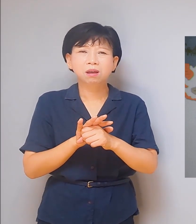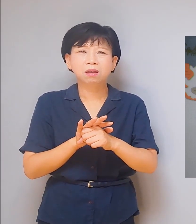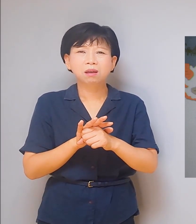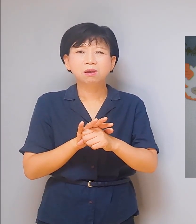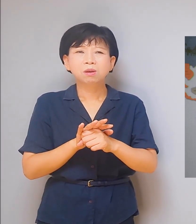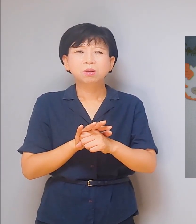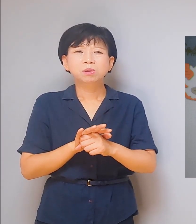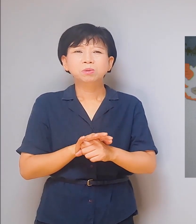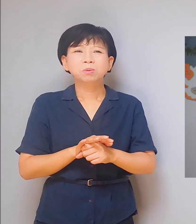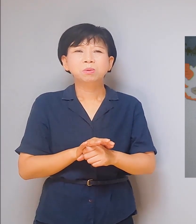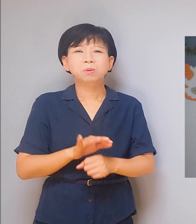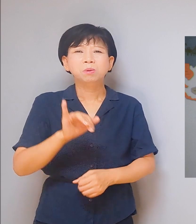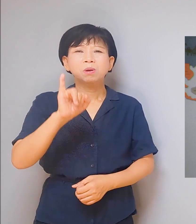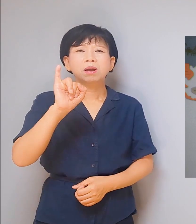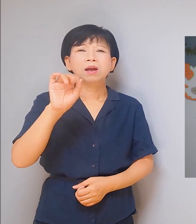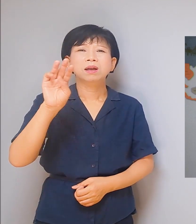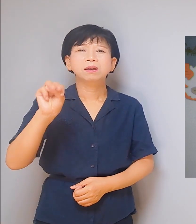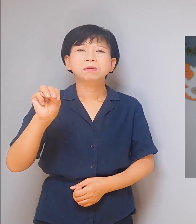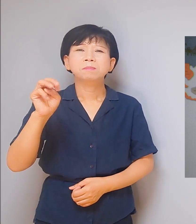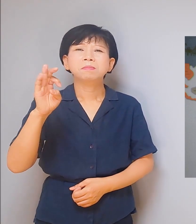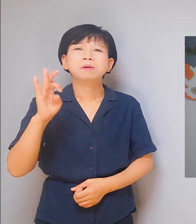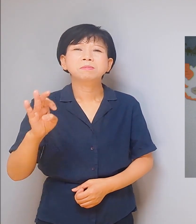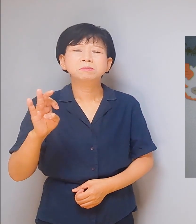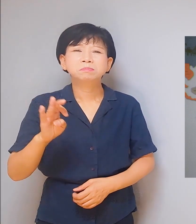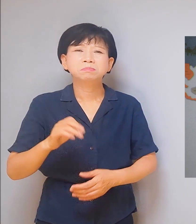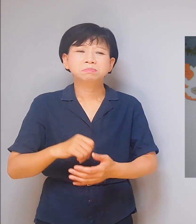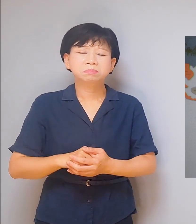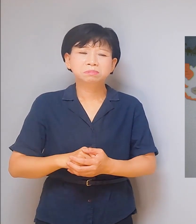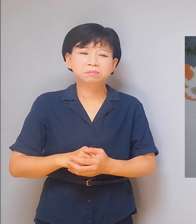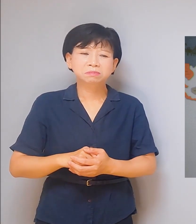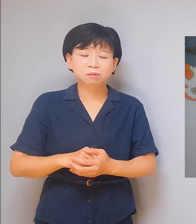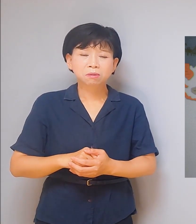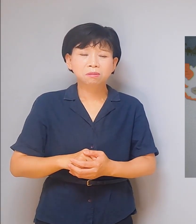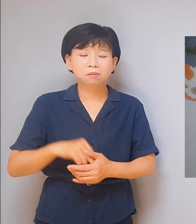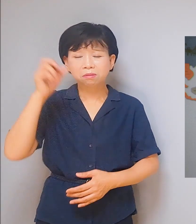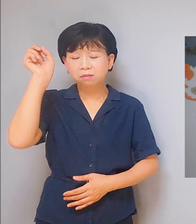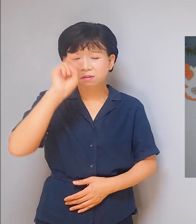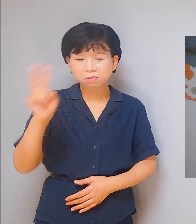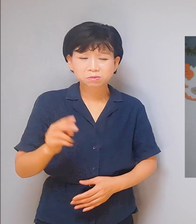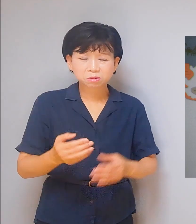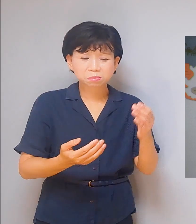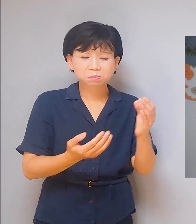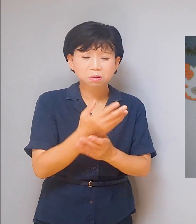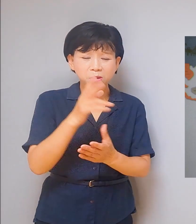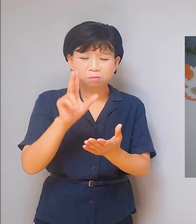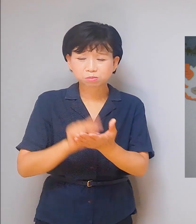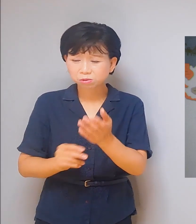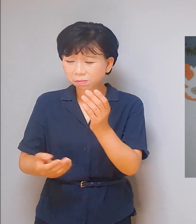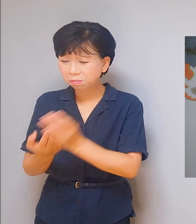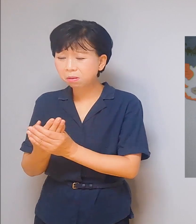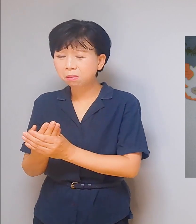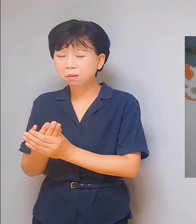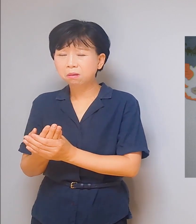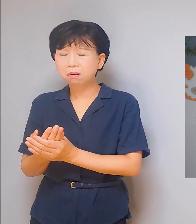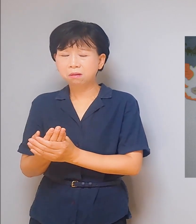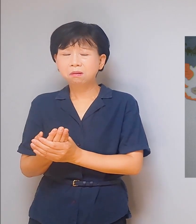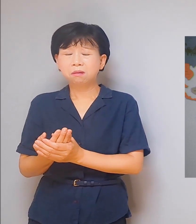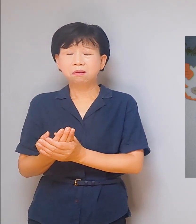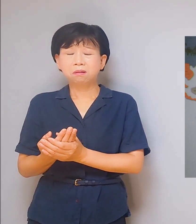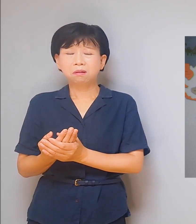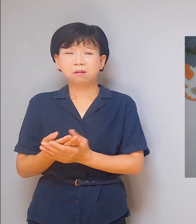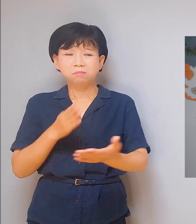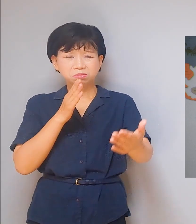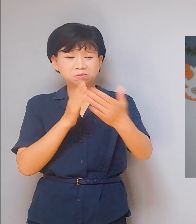터지면 우리의 생각과는 전혀 딴 길로 가버리는 이 엉뚱한 일이 일어나는